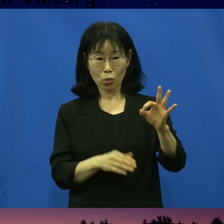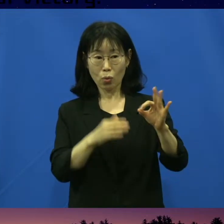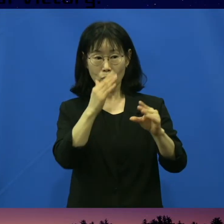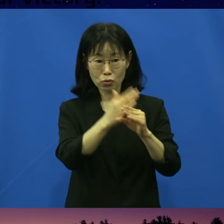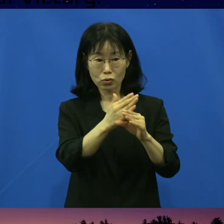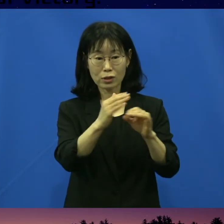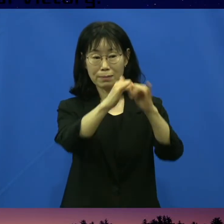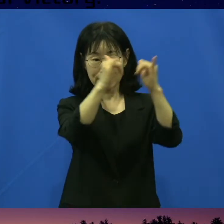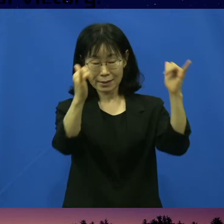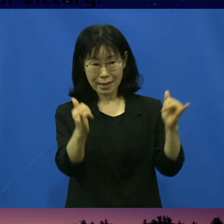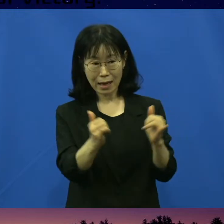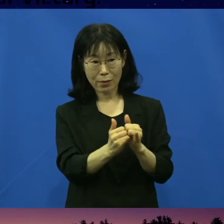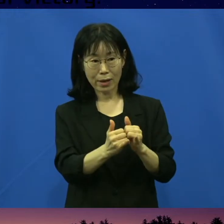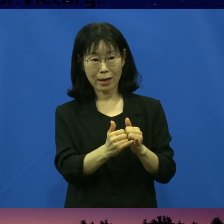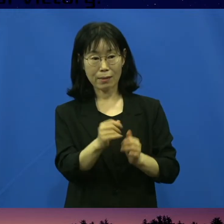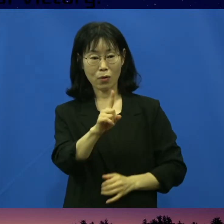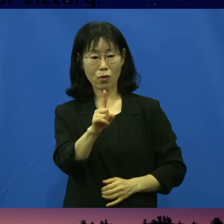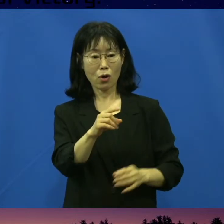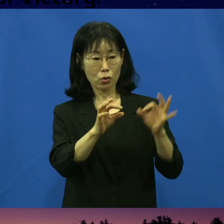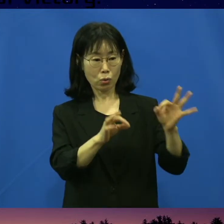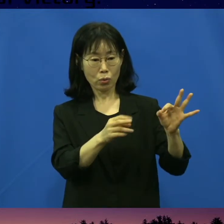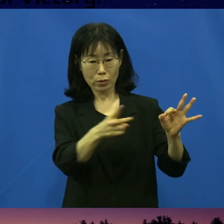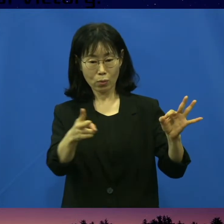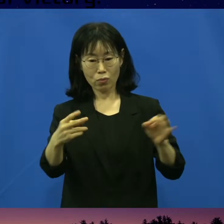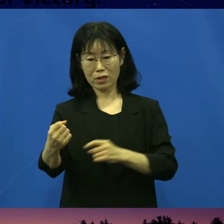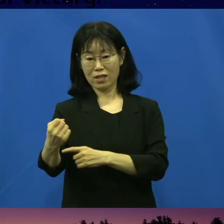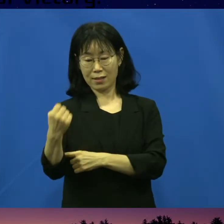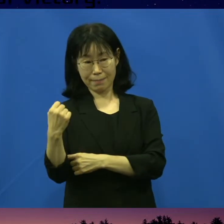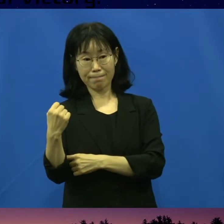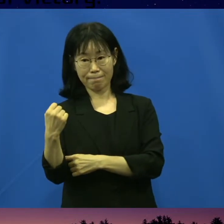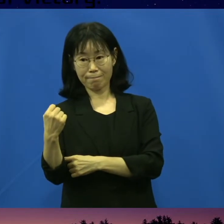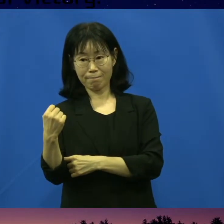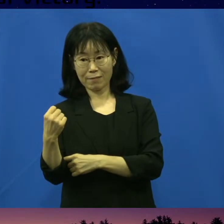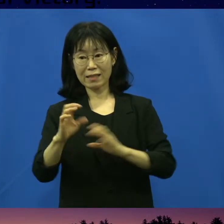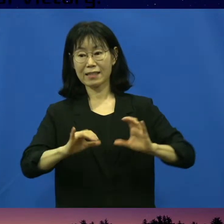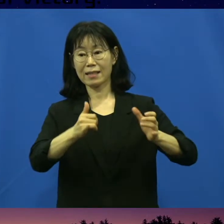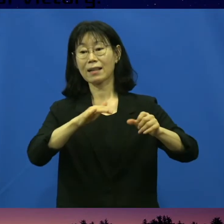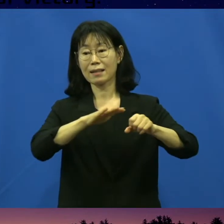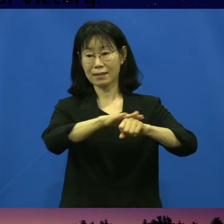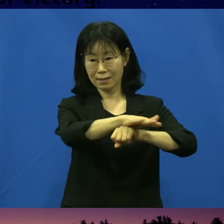자본주의라는 말이 뭐 자본이 신이란 말이죠. 그게 자본주의예요, 여러분.